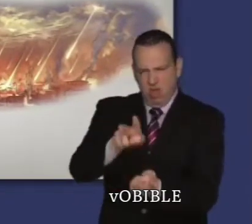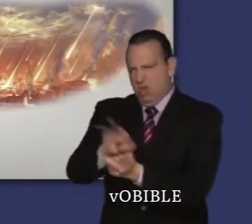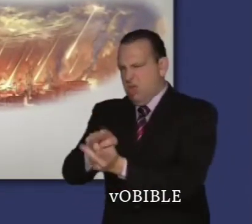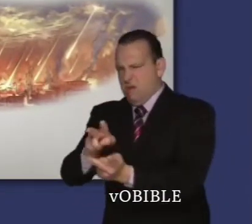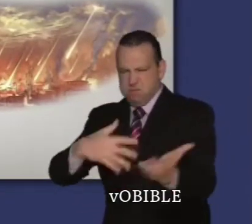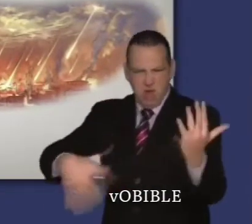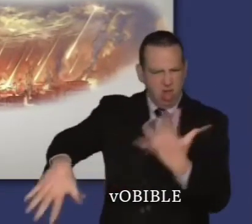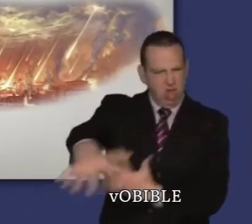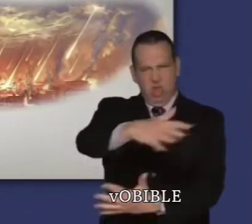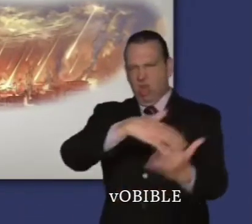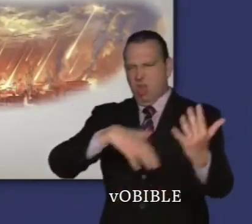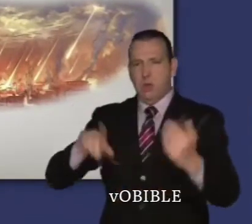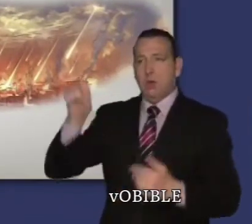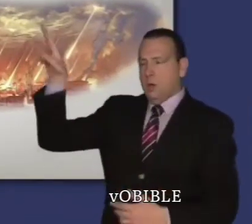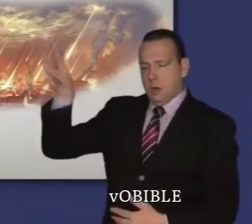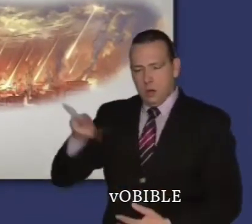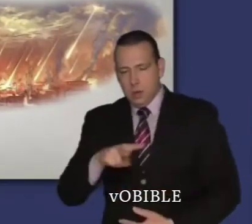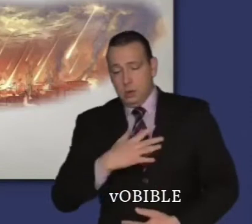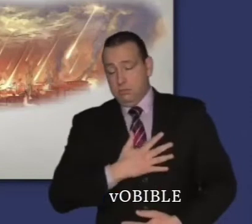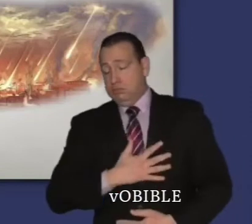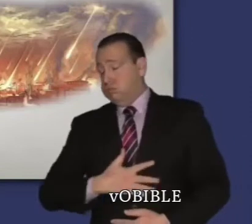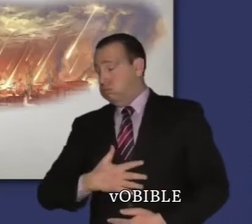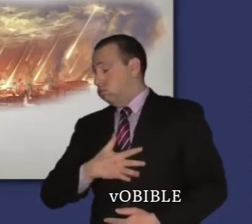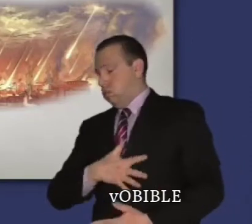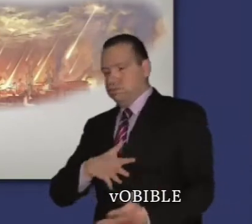d'une immoralité répugnante.